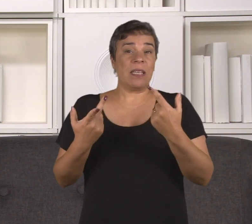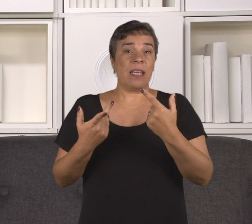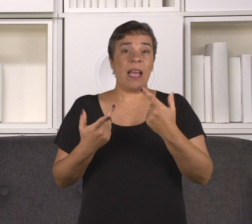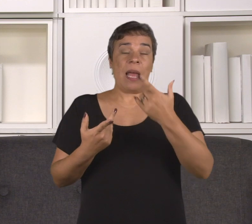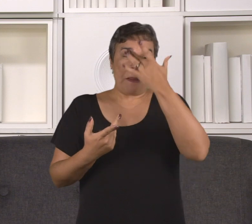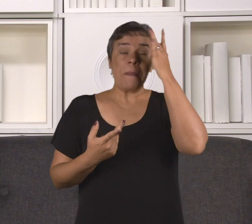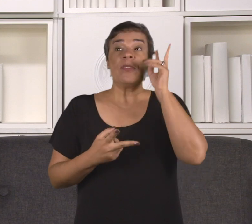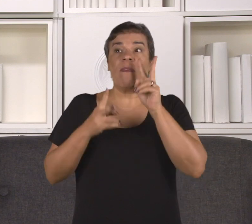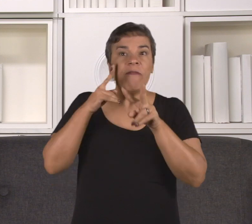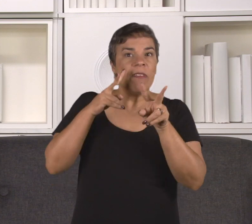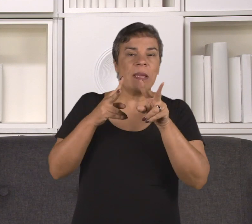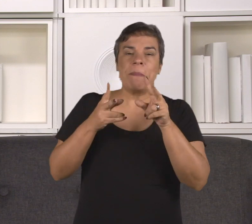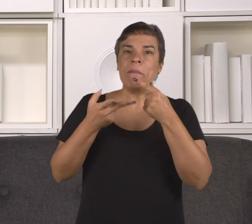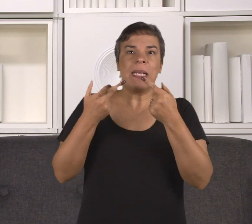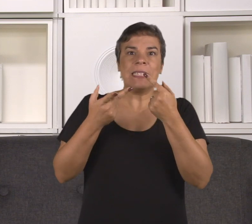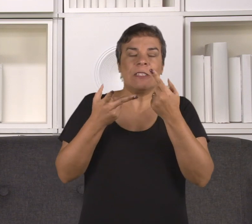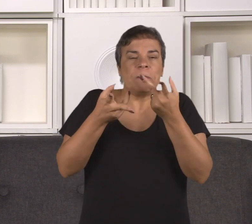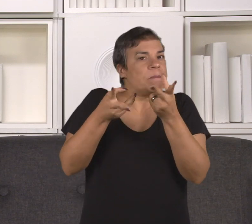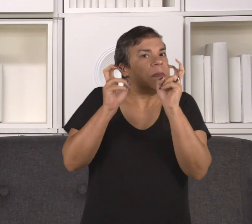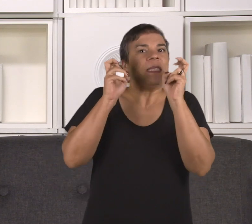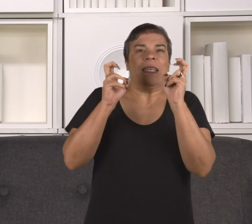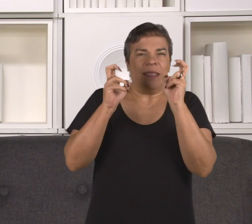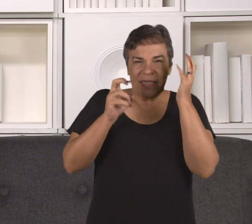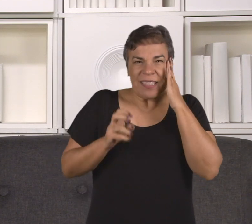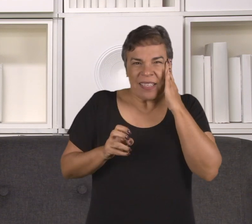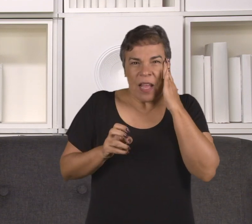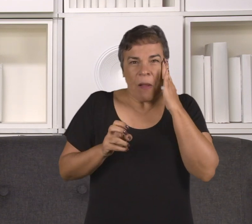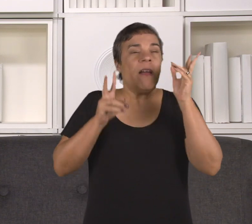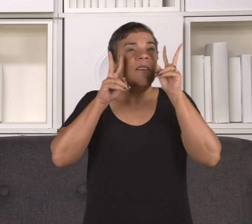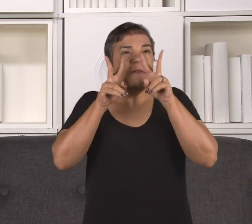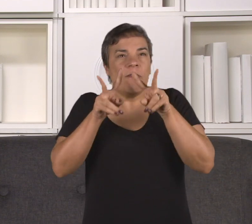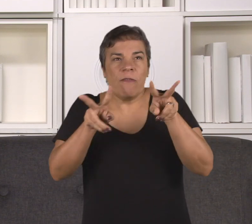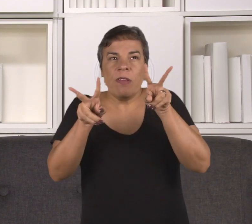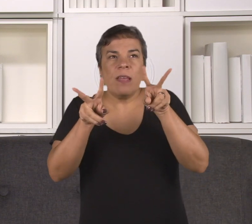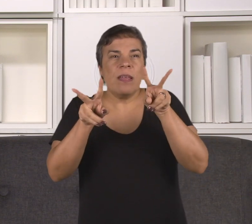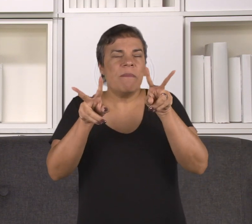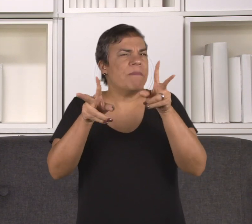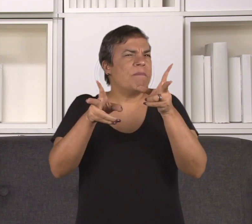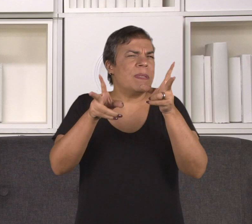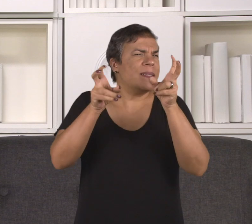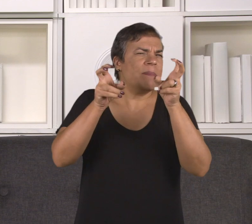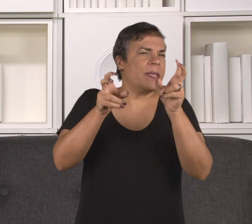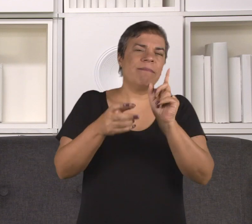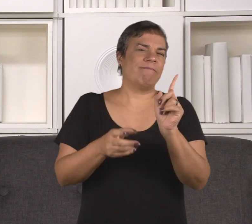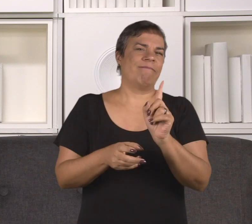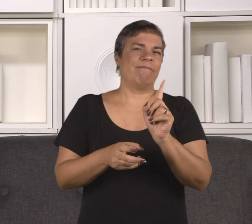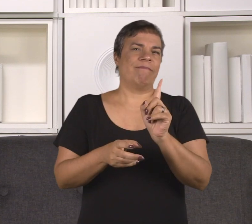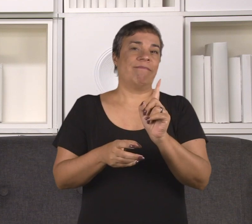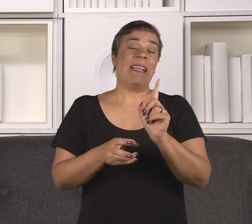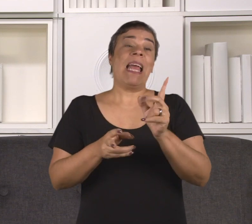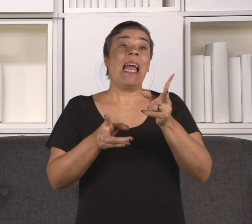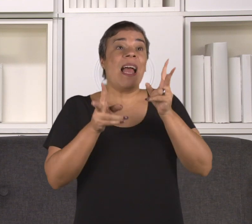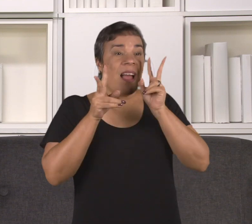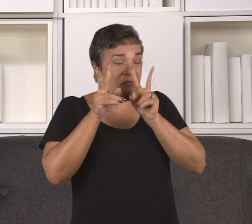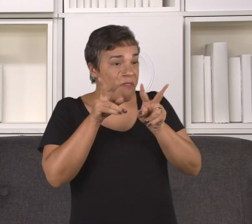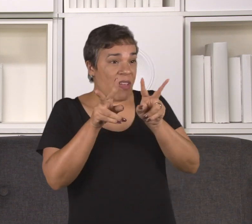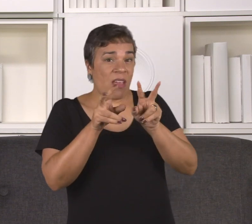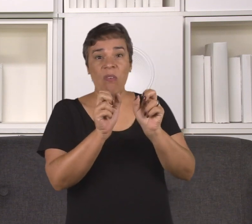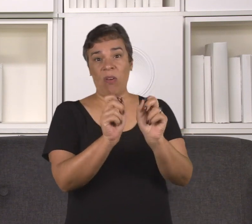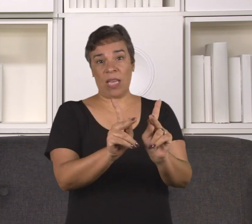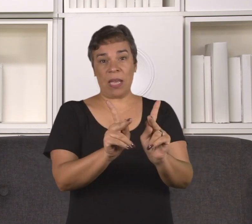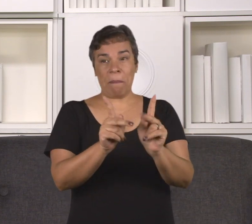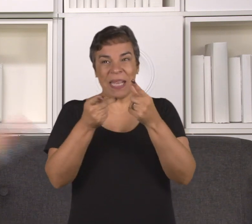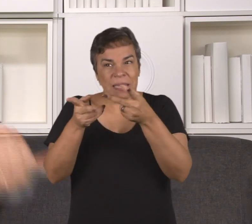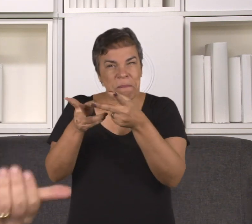não enxerga. Tem gente que vê, mas não enxerga. Ver é diferente de enxergar, assim